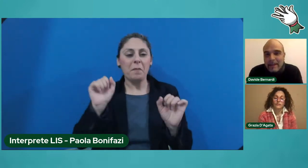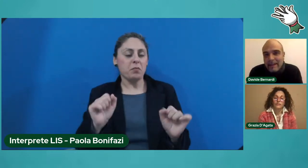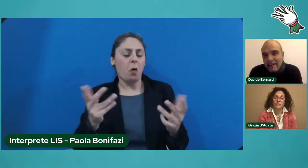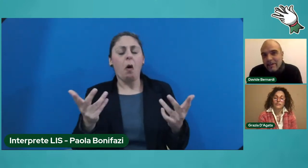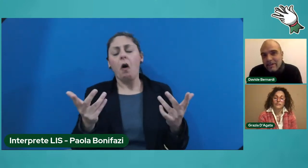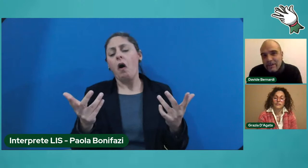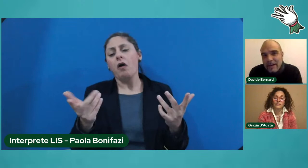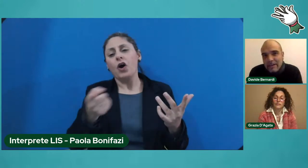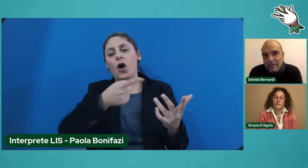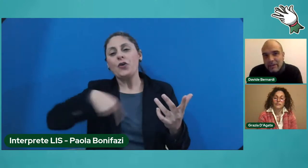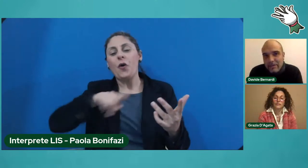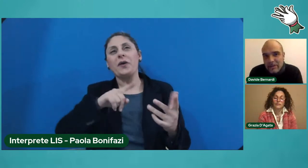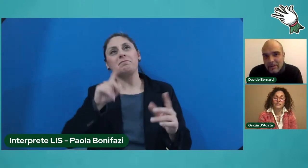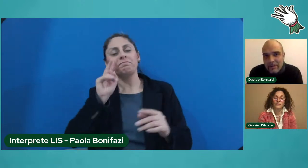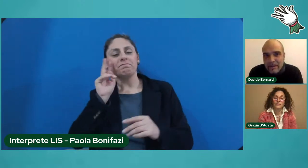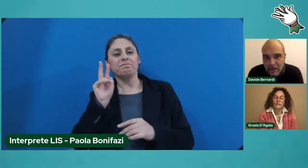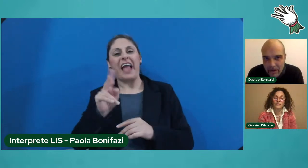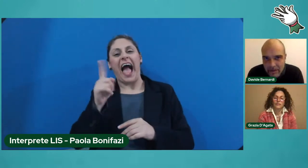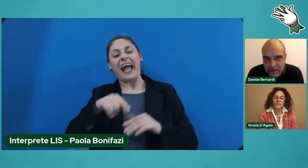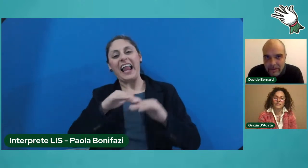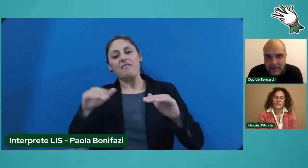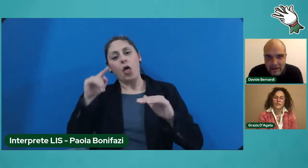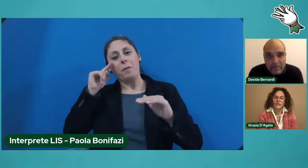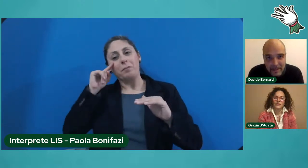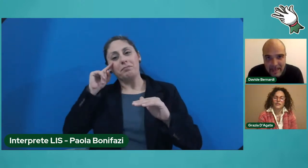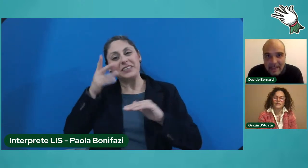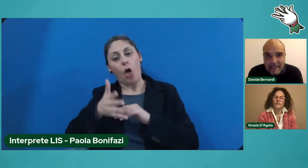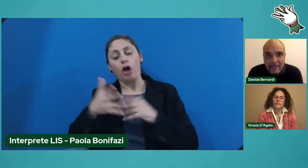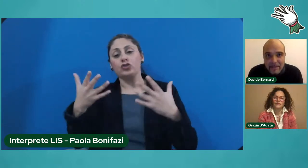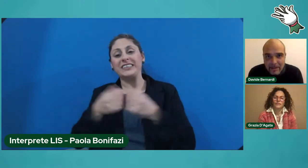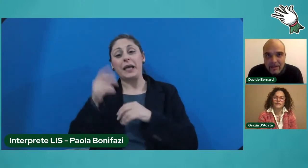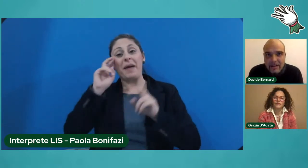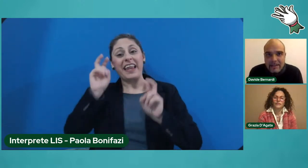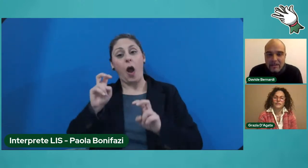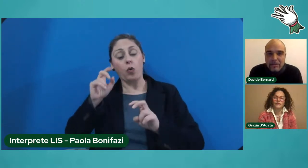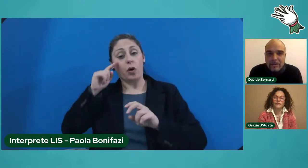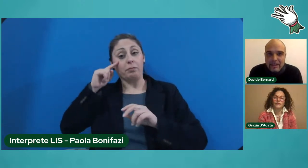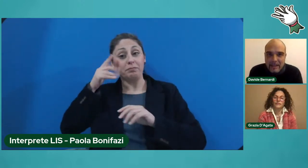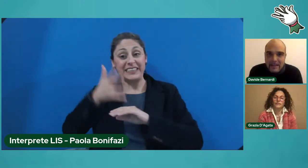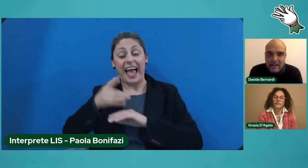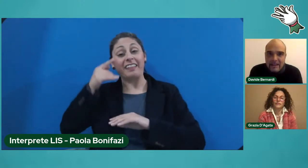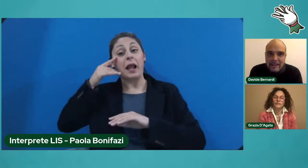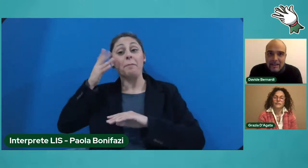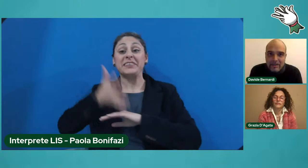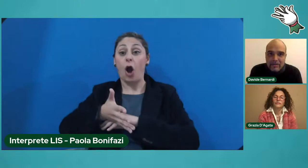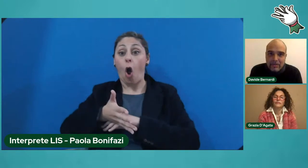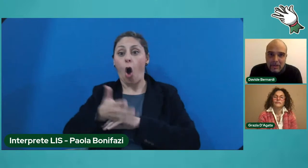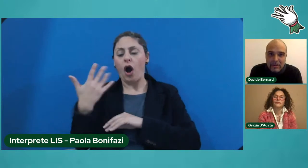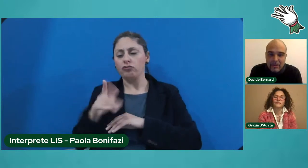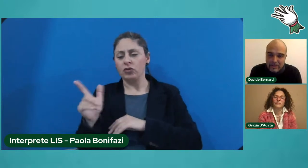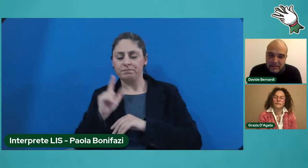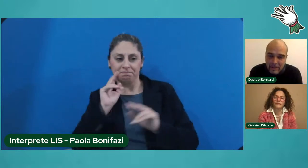nostro lato, diciamo, psicologico, con la neuropsichiatra e la psicologa, siamo molto attenti a tenere sott'occhio